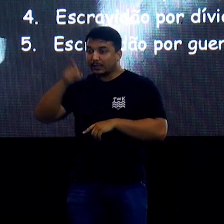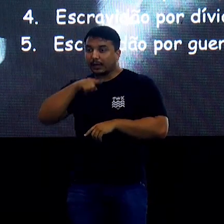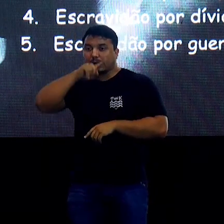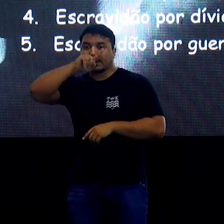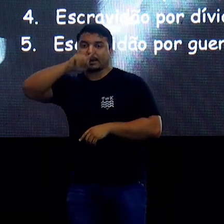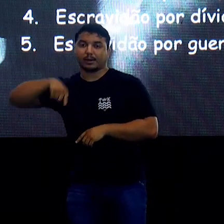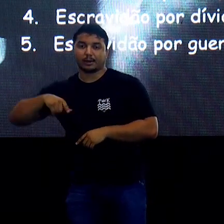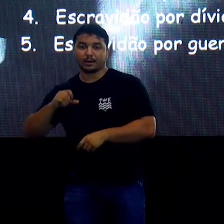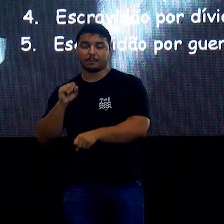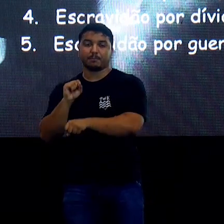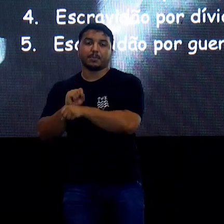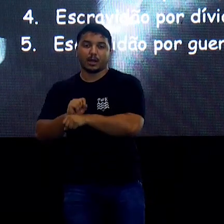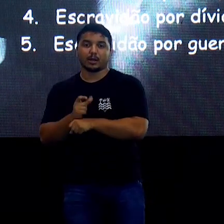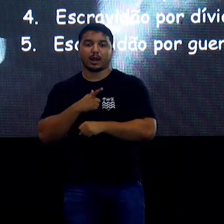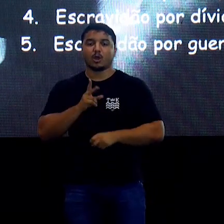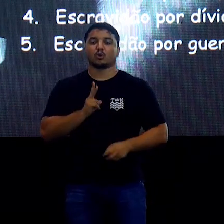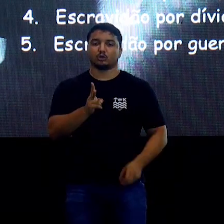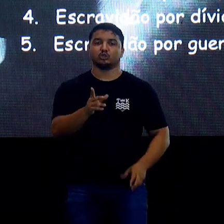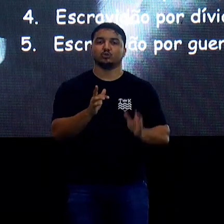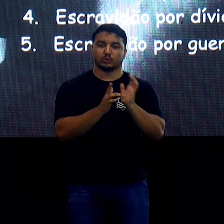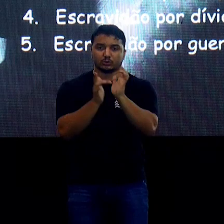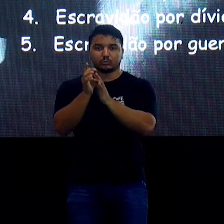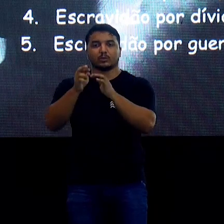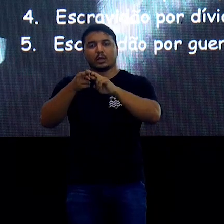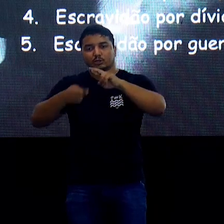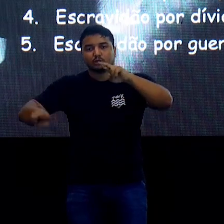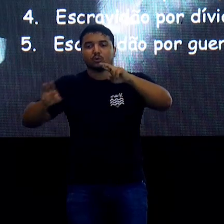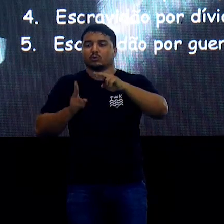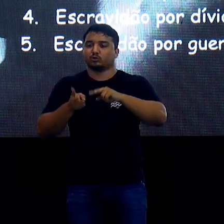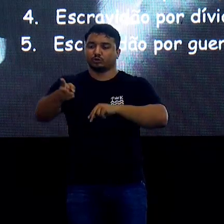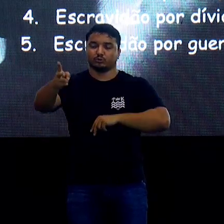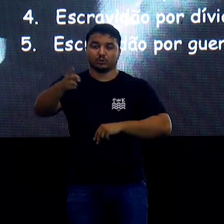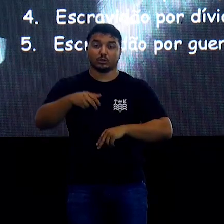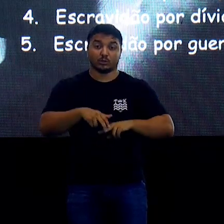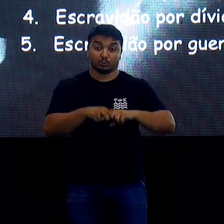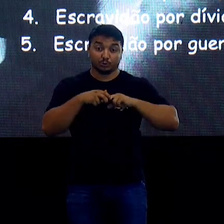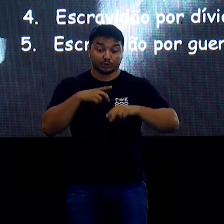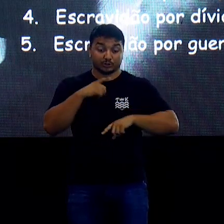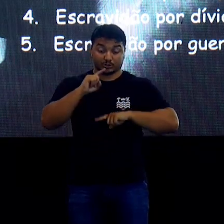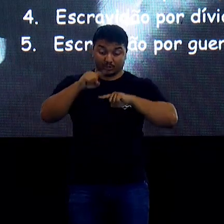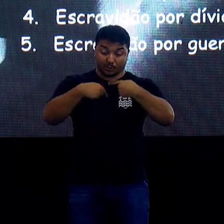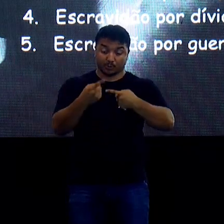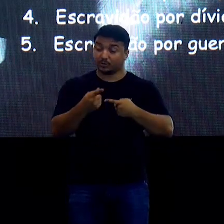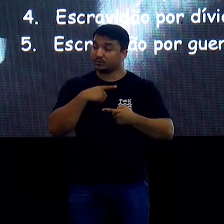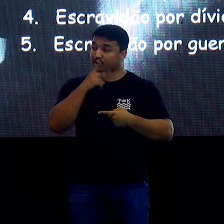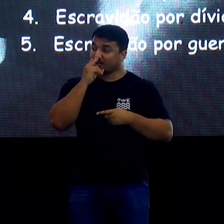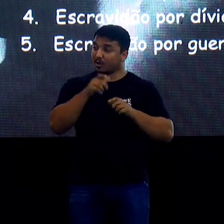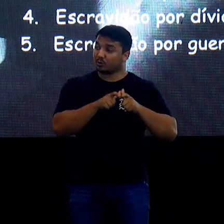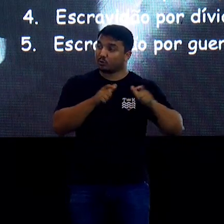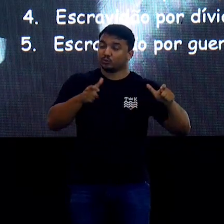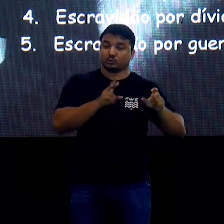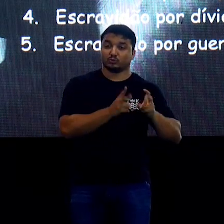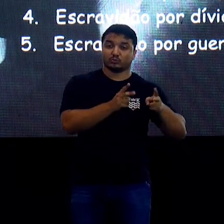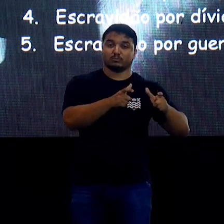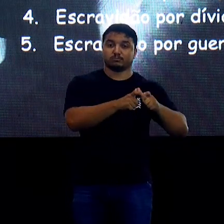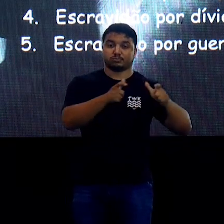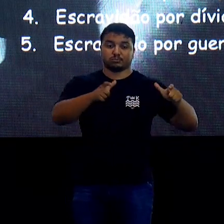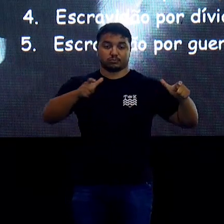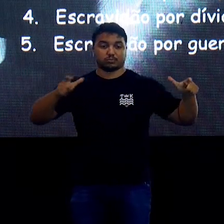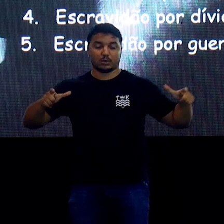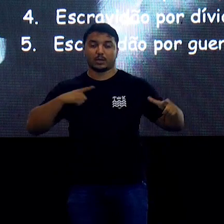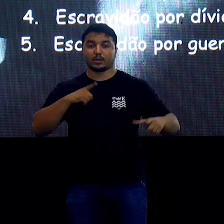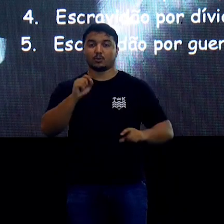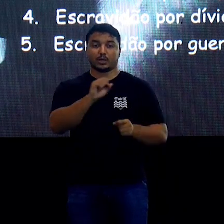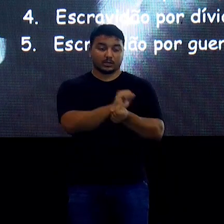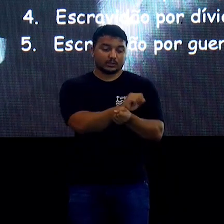o cristianismo continua existindo. E mais importante, à medida que o cristianismo vai crescendo dentro do Império Romano,